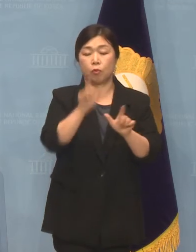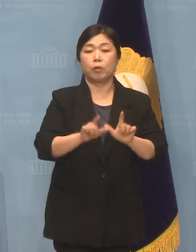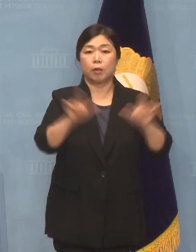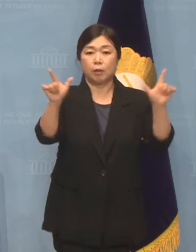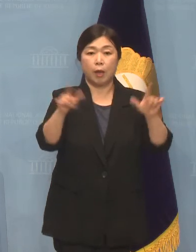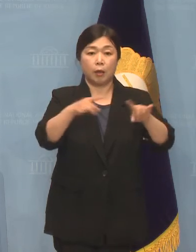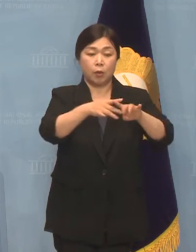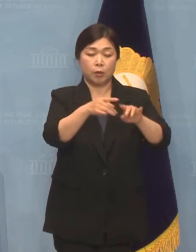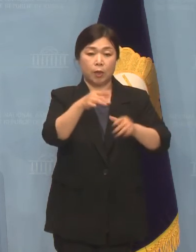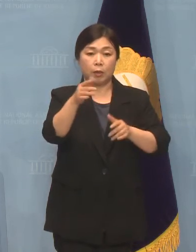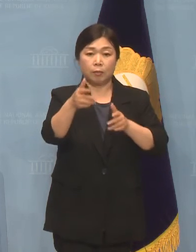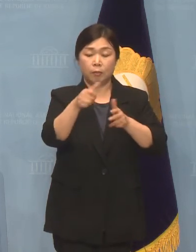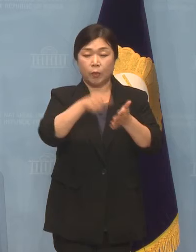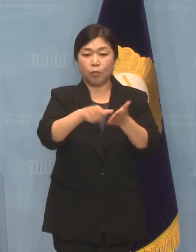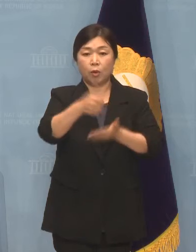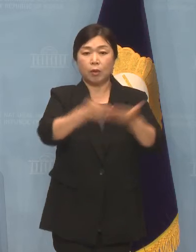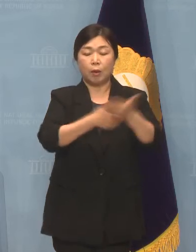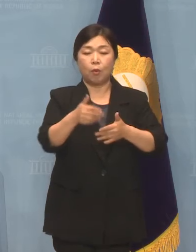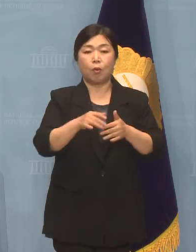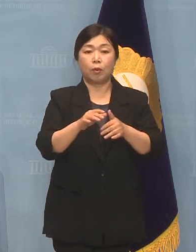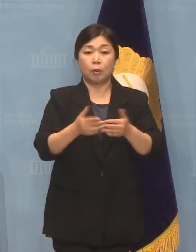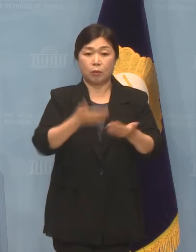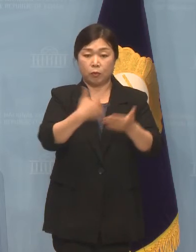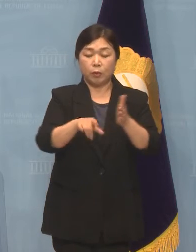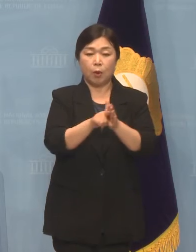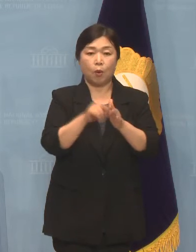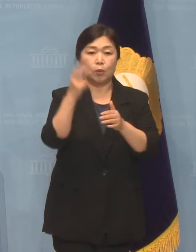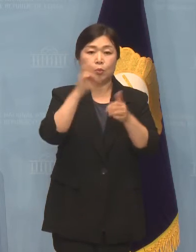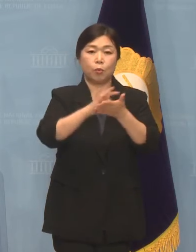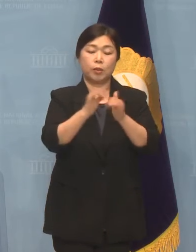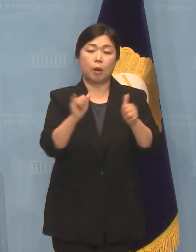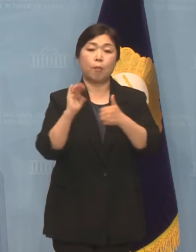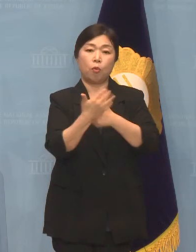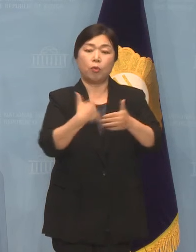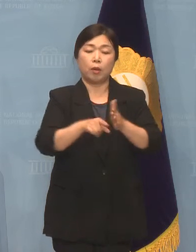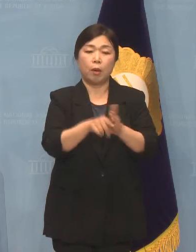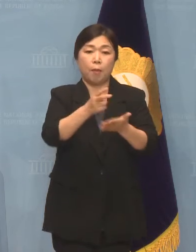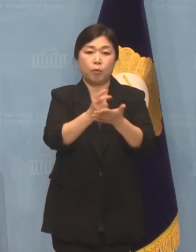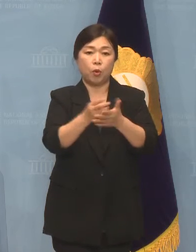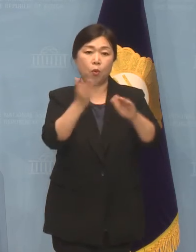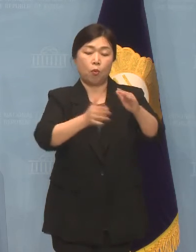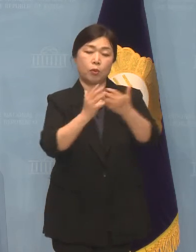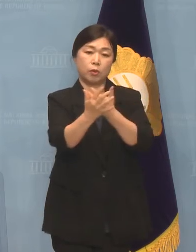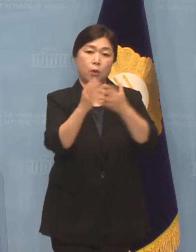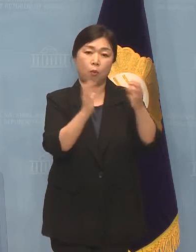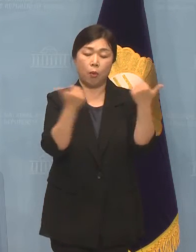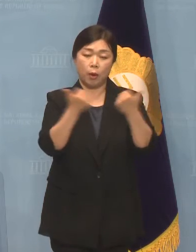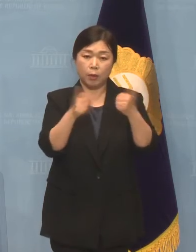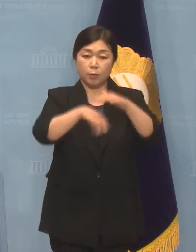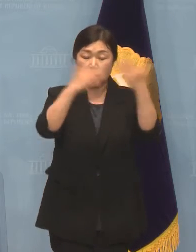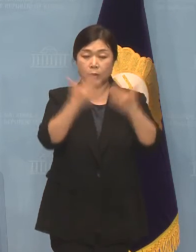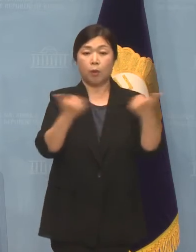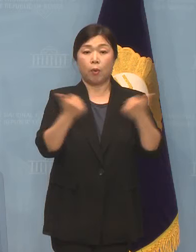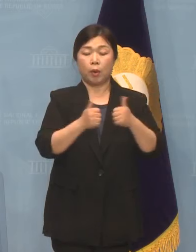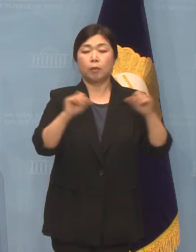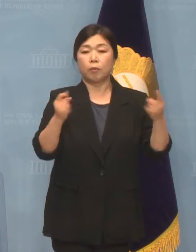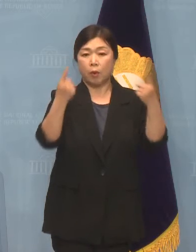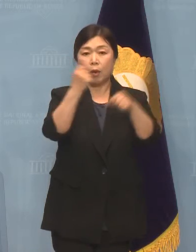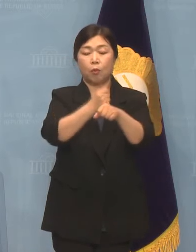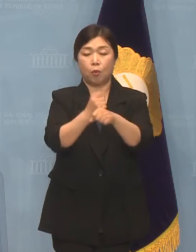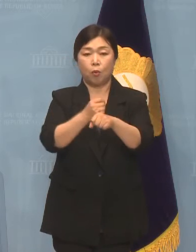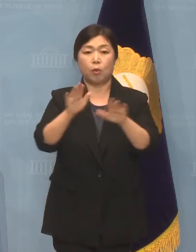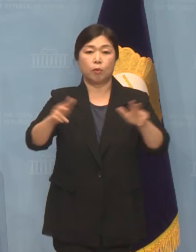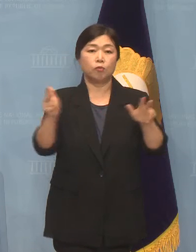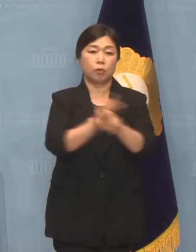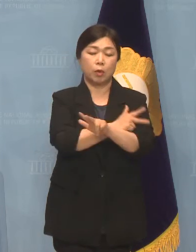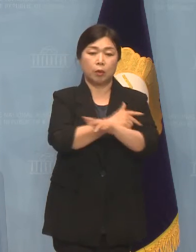수요일에는 전자상거래 등에서의 소비자 보호에 관한 법률 공청회를 위한 정무위원회가 전체 회의를 여는 등